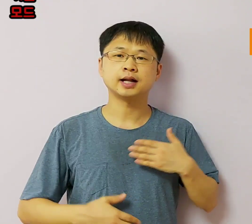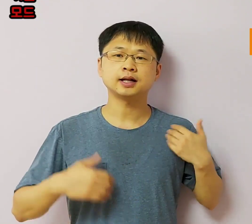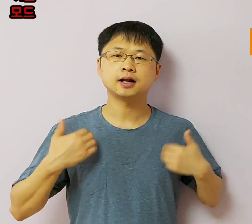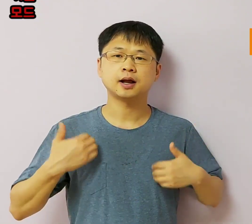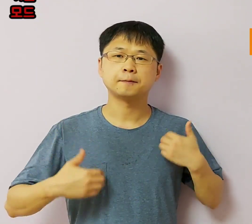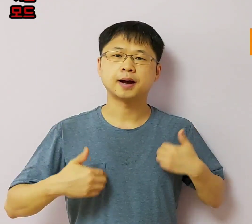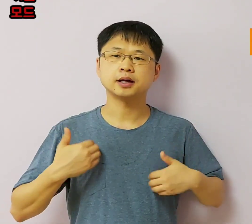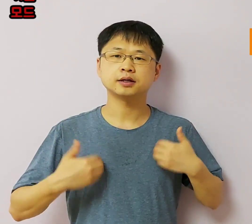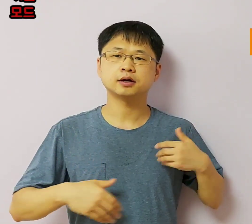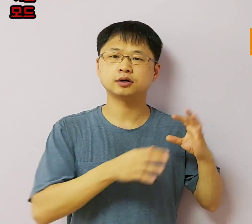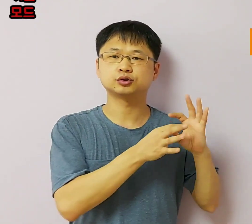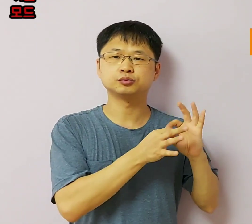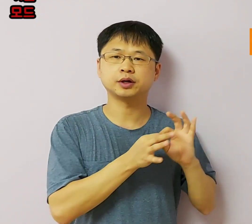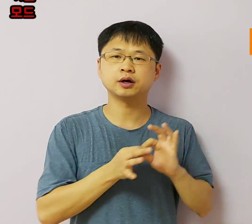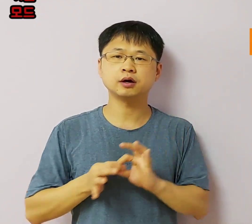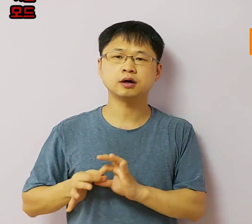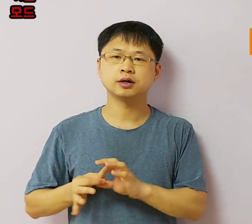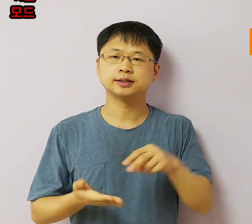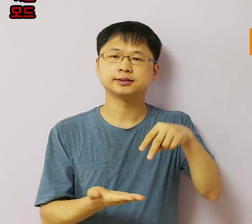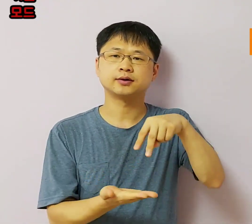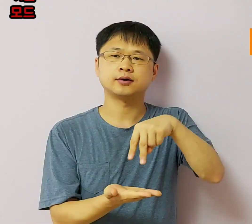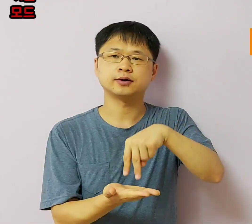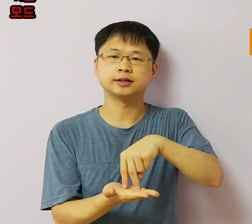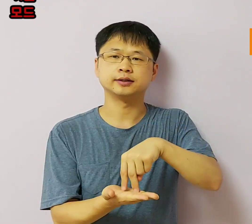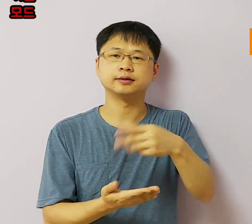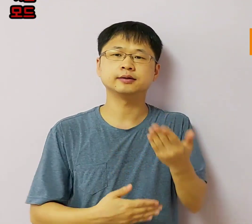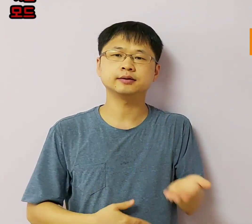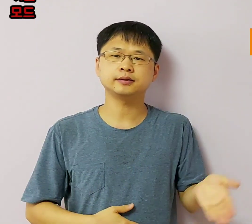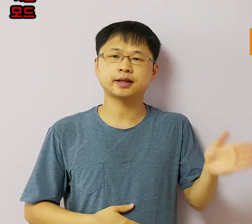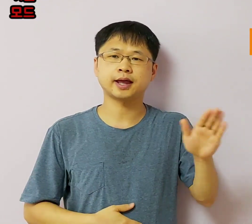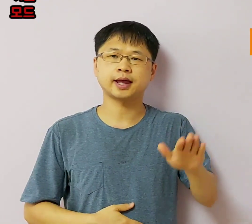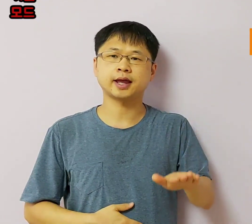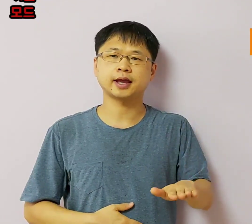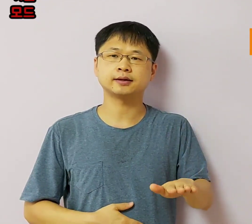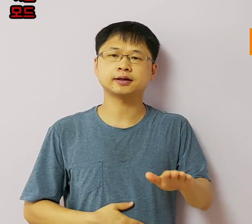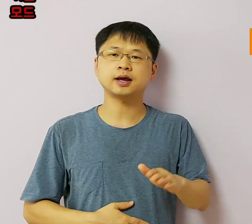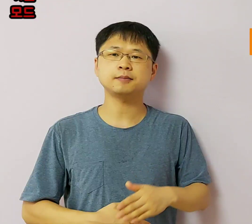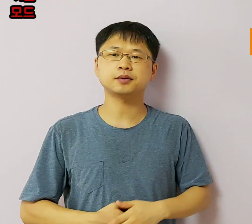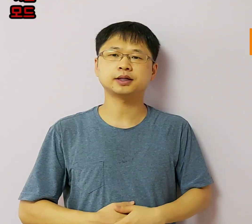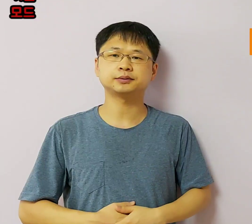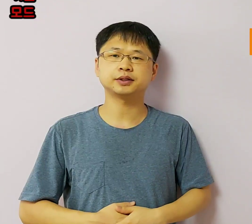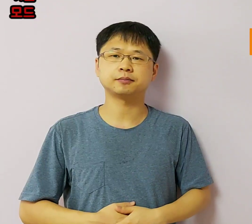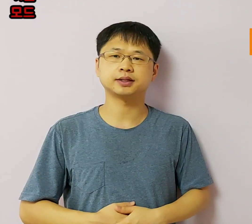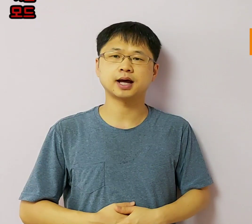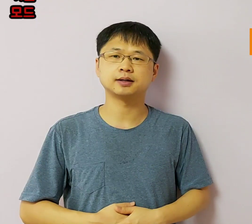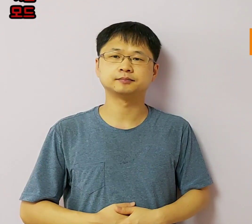날 반겨주며 서 있는데 이렇게 표현하시면 됩니다.